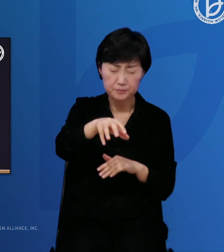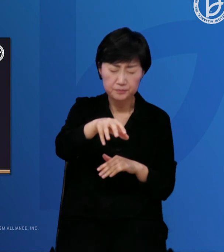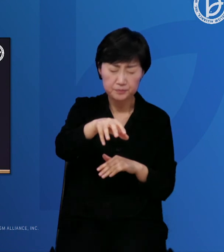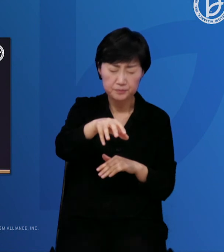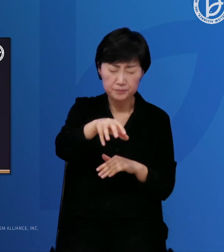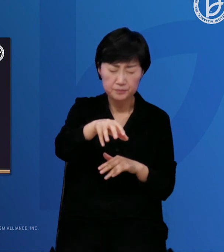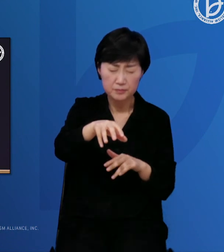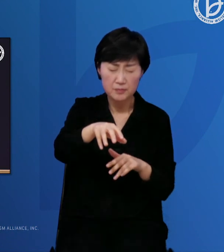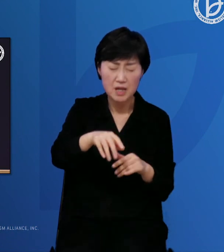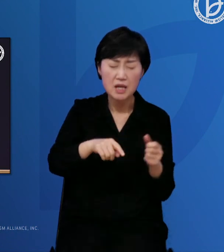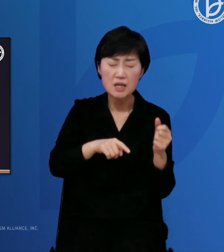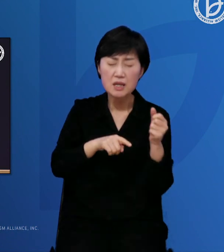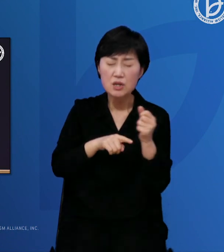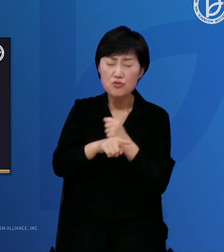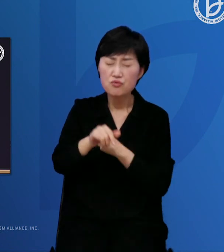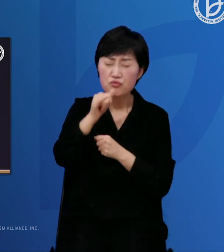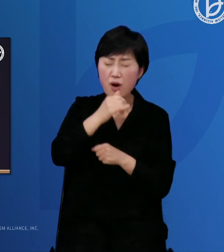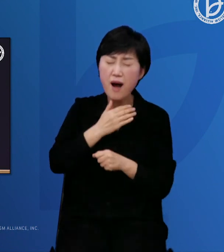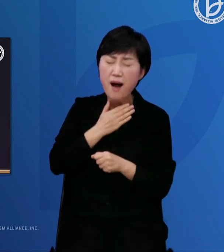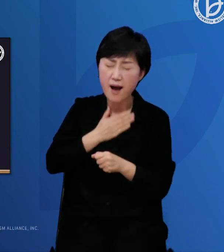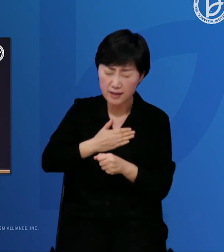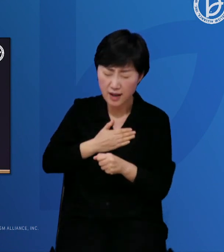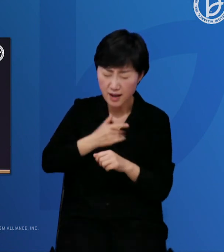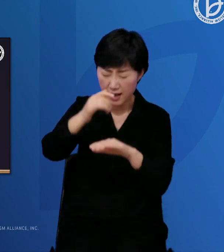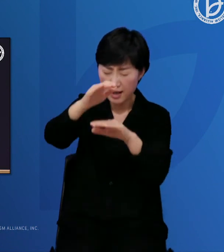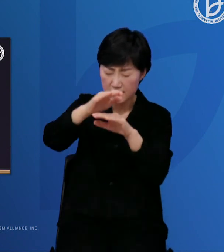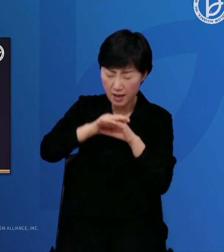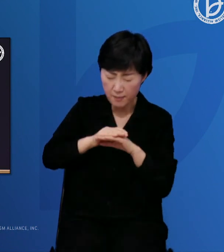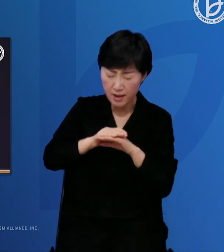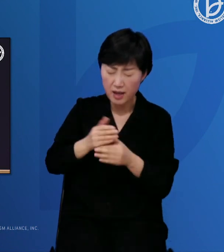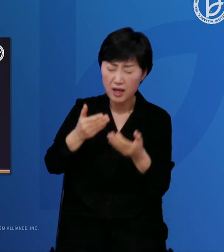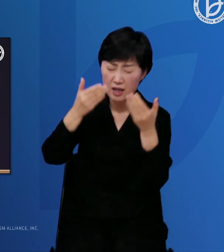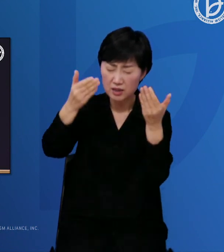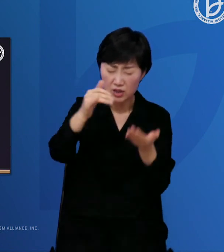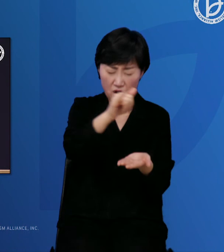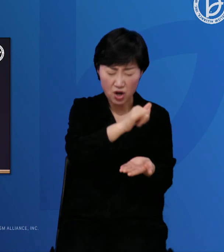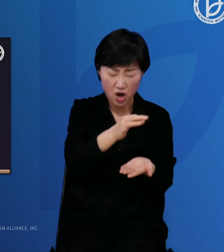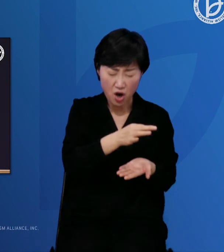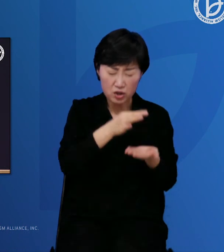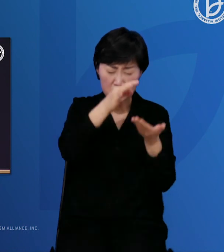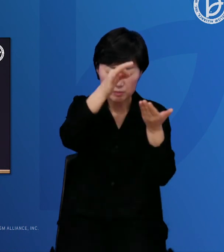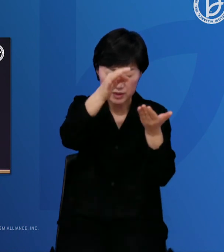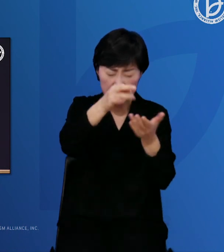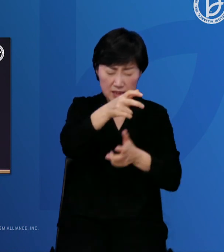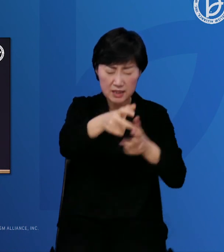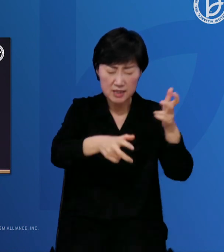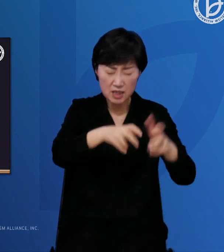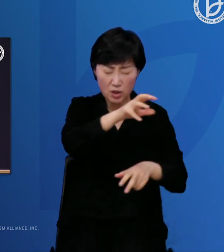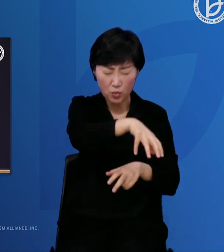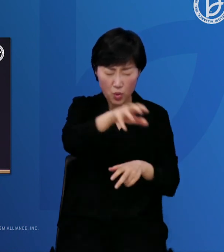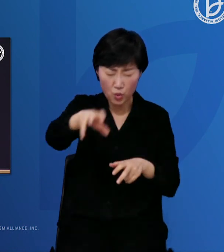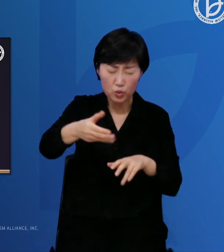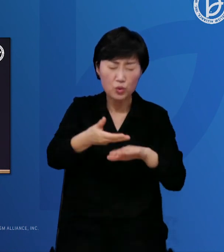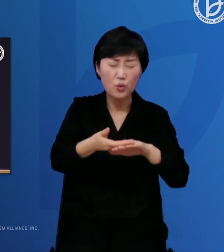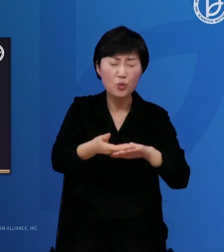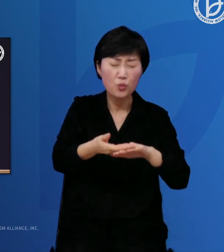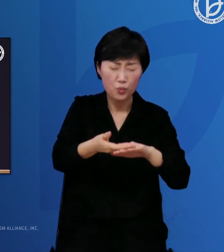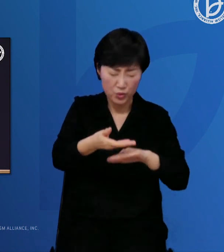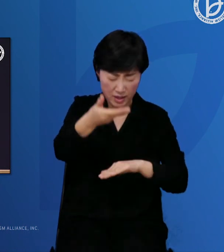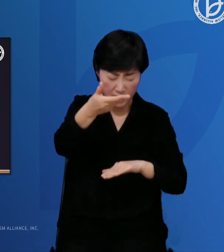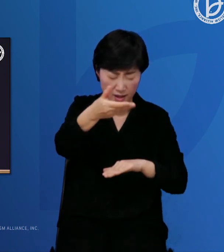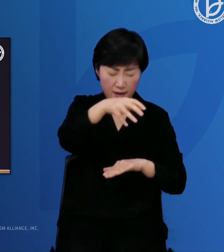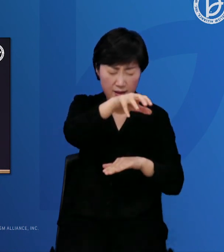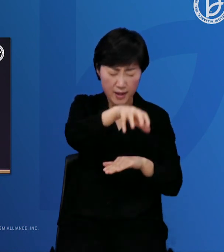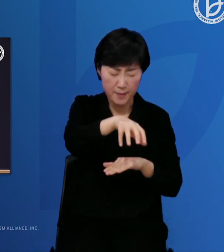posterity, 이유 있는 예배와 예물 드린 그 산업 현장 위에 upon all of the business fields